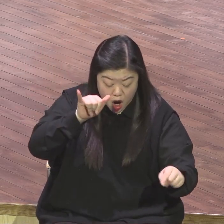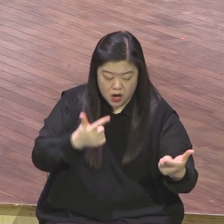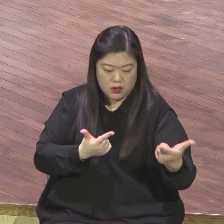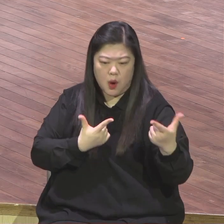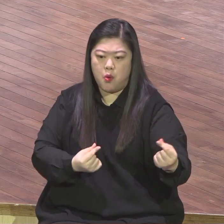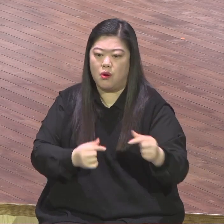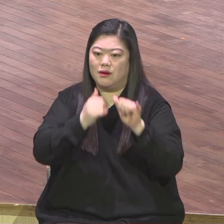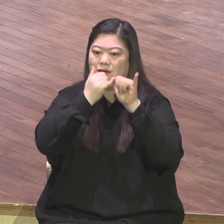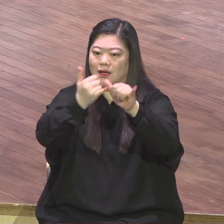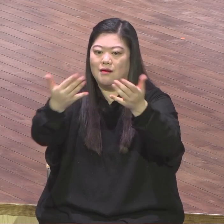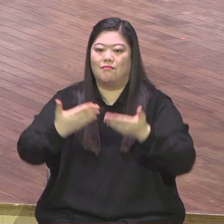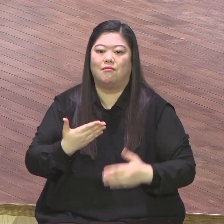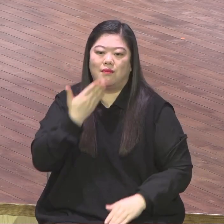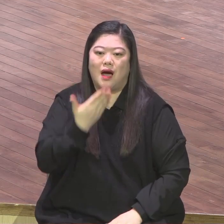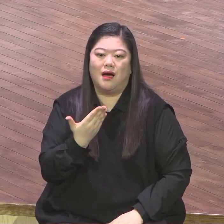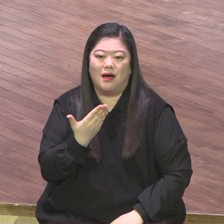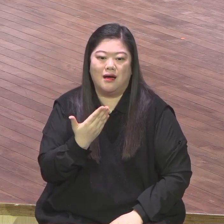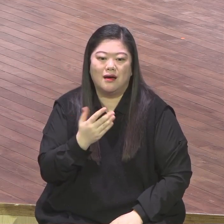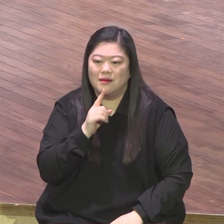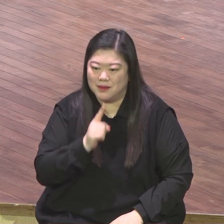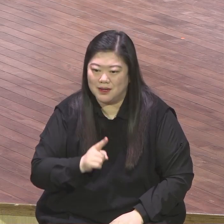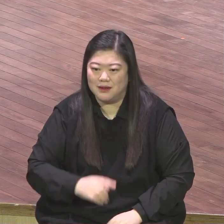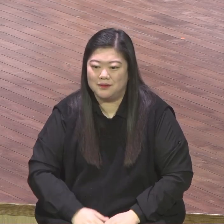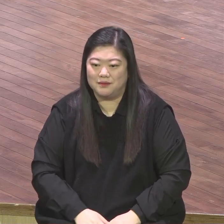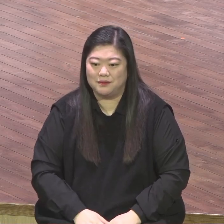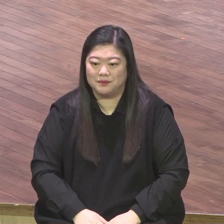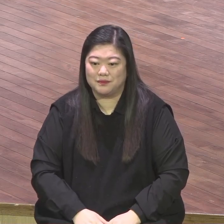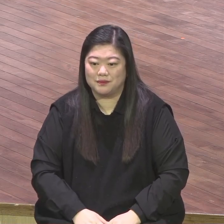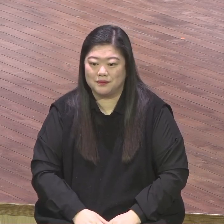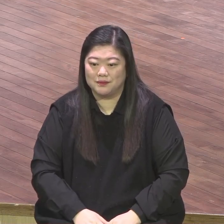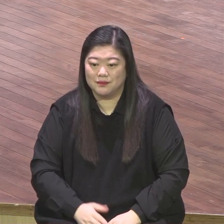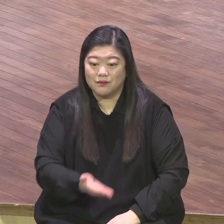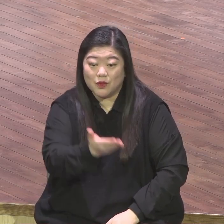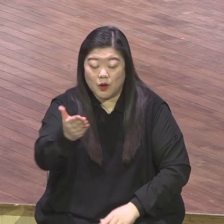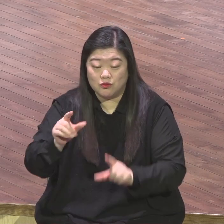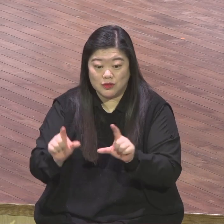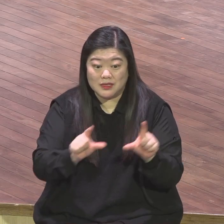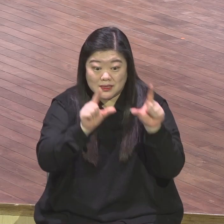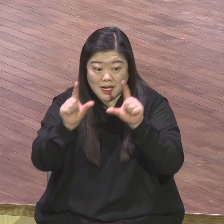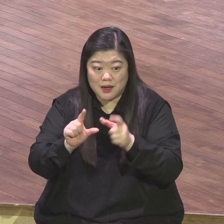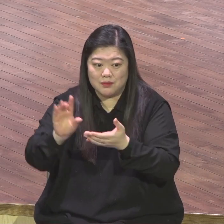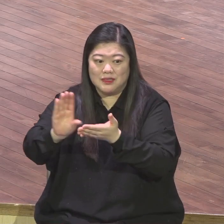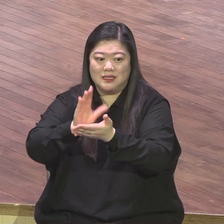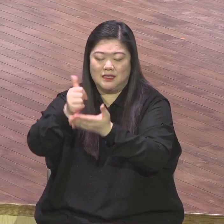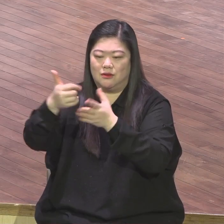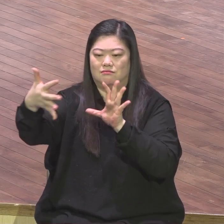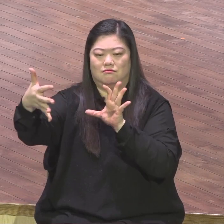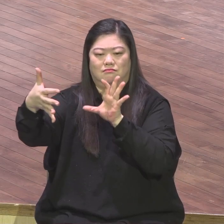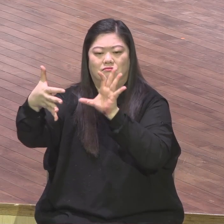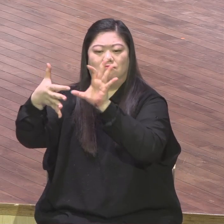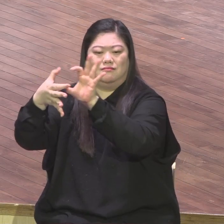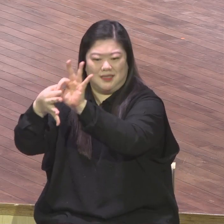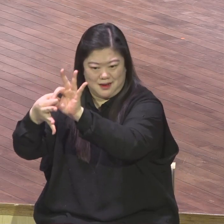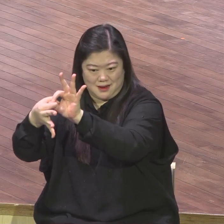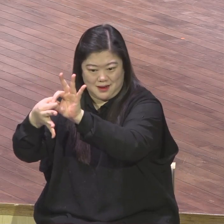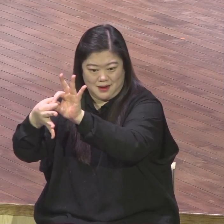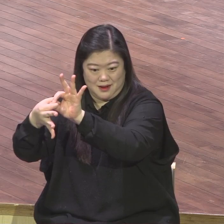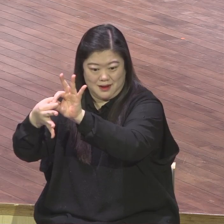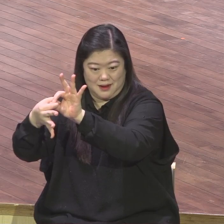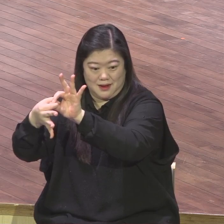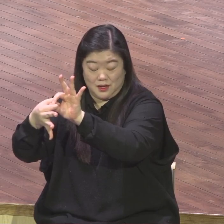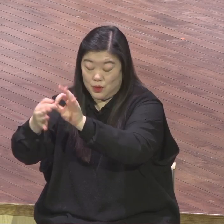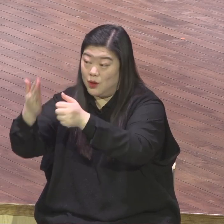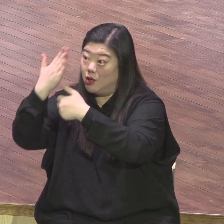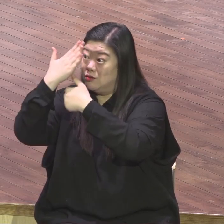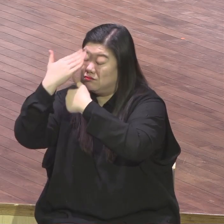영계 모든 성도들 그리스도 예수께 붙잡힌 삶, 부르심의 상을 향한 언약적